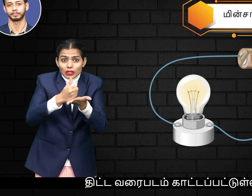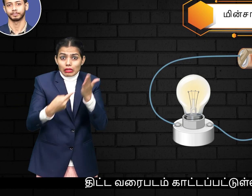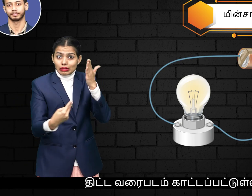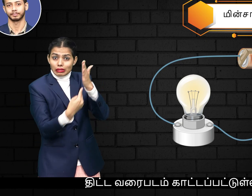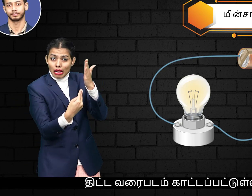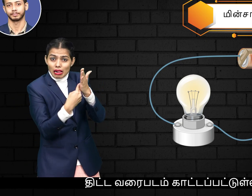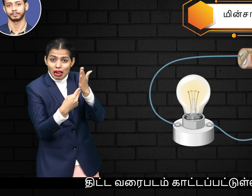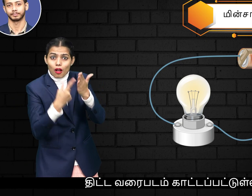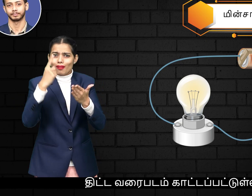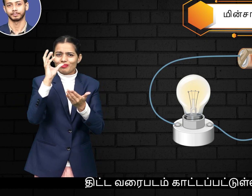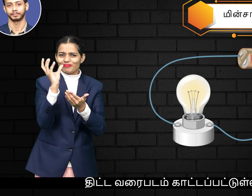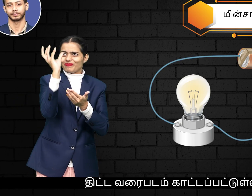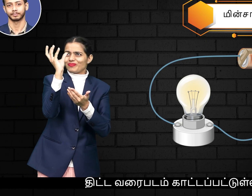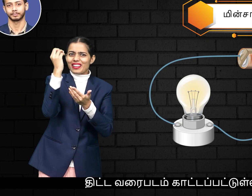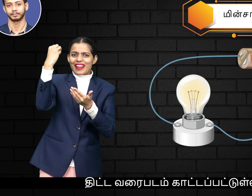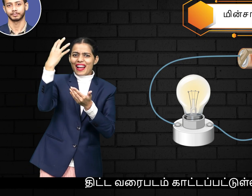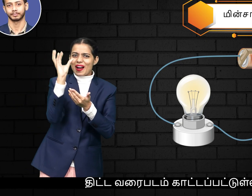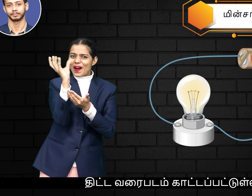காட்டப்பட்டுள்ளது.